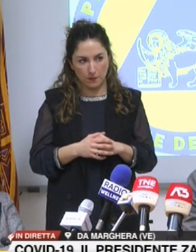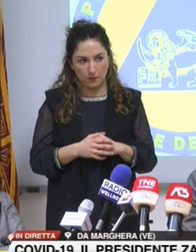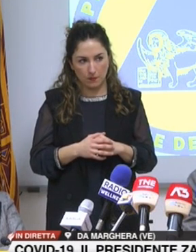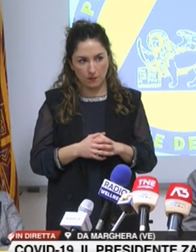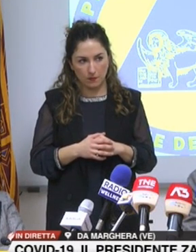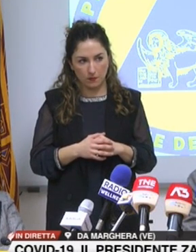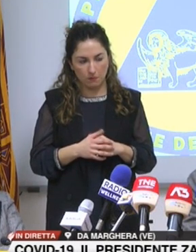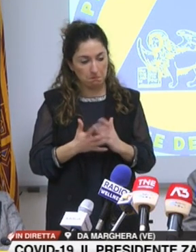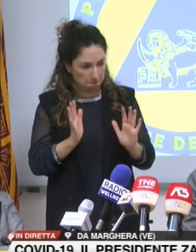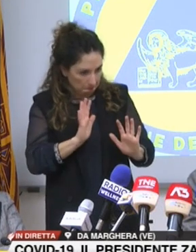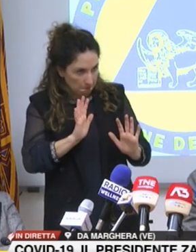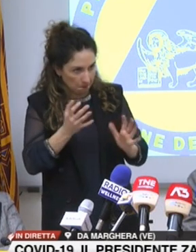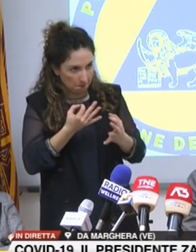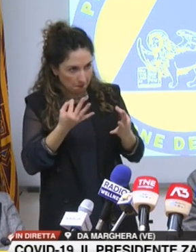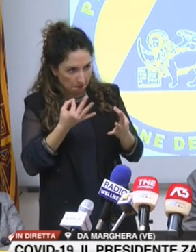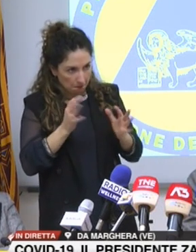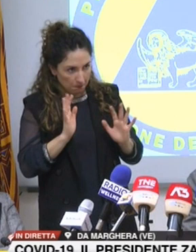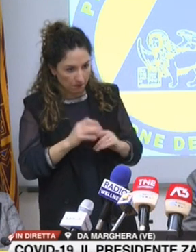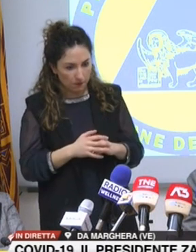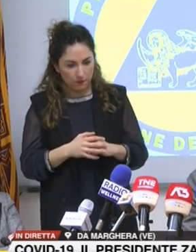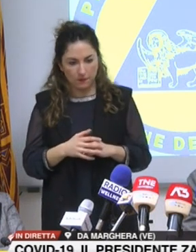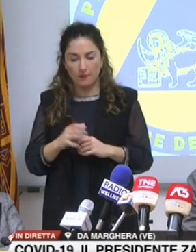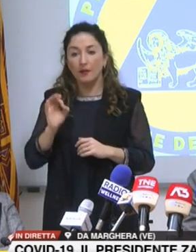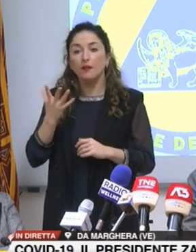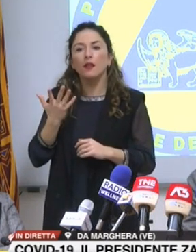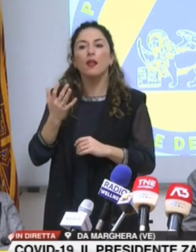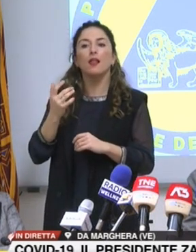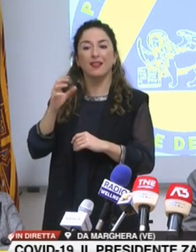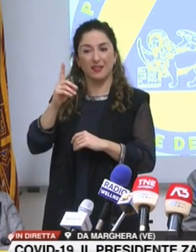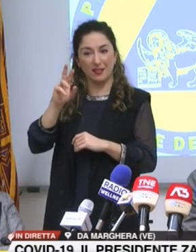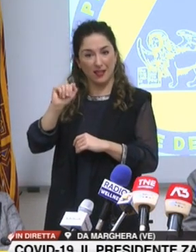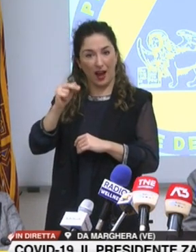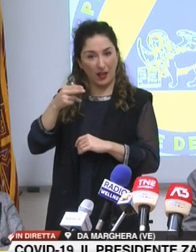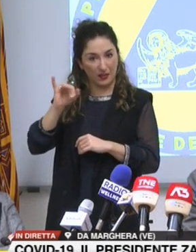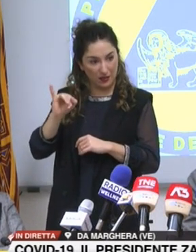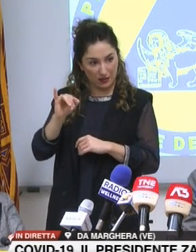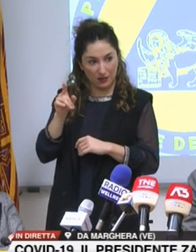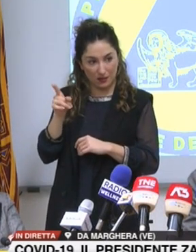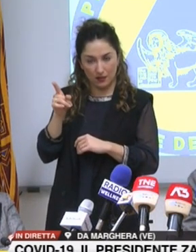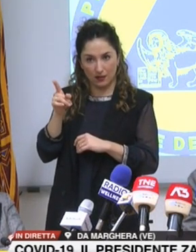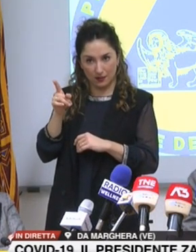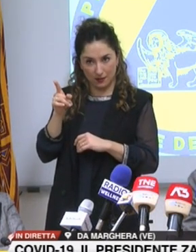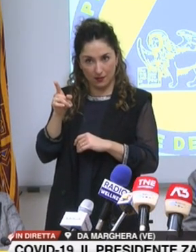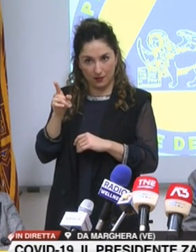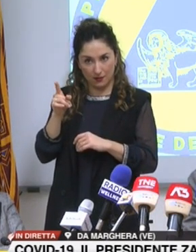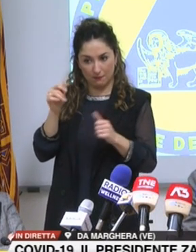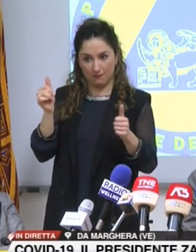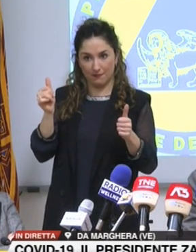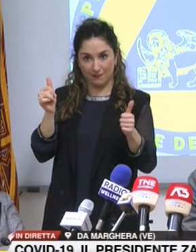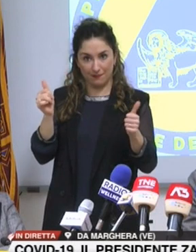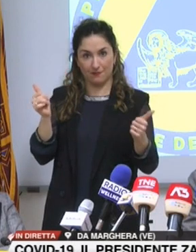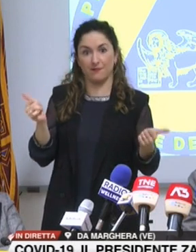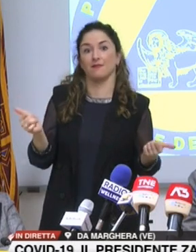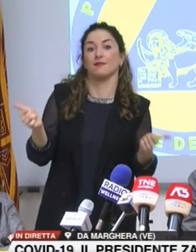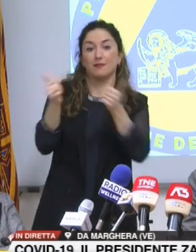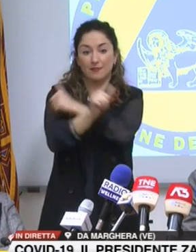Ecco, no, per carità. E penso che se il dottor Draghi fosse, se si invertissero i ruoli, fosse al posto di